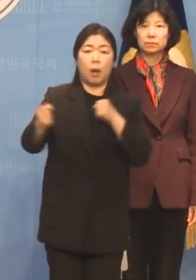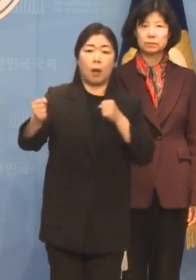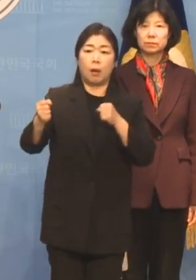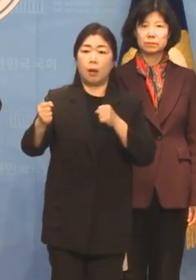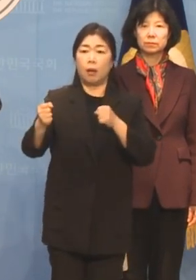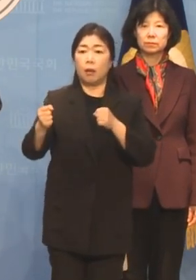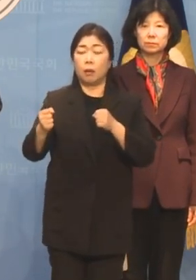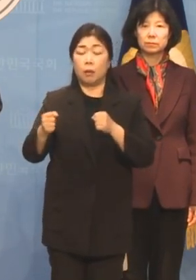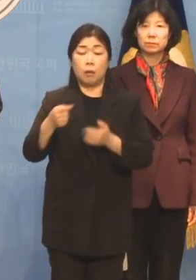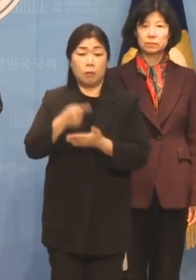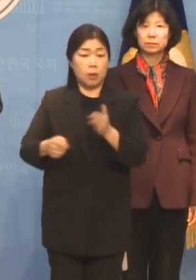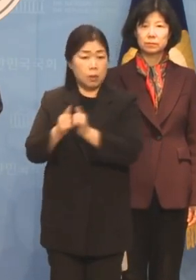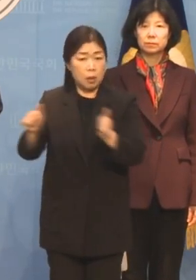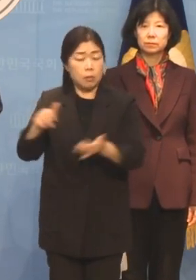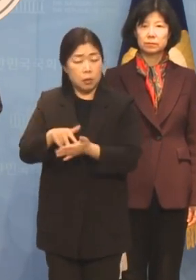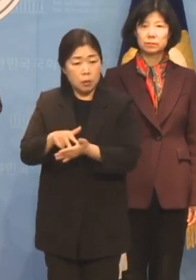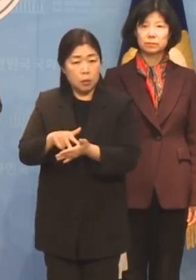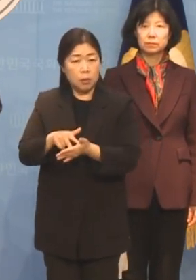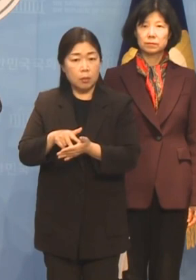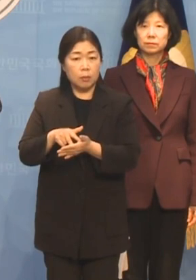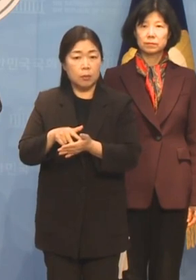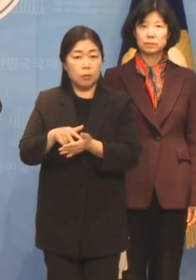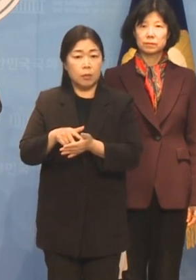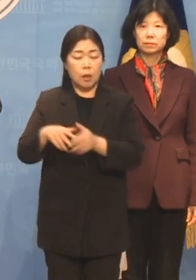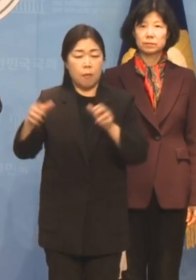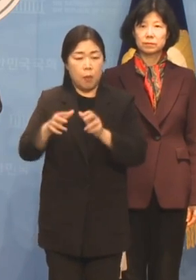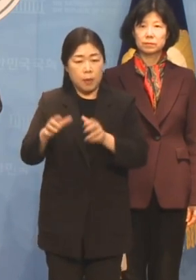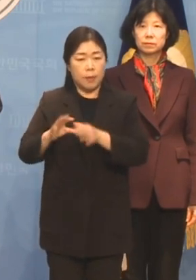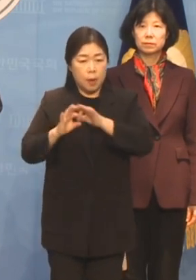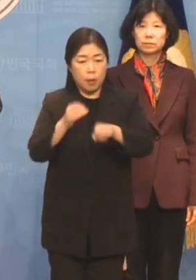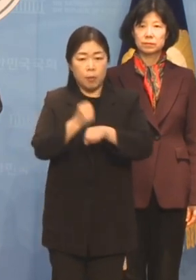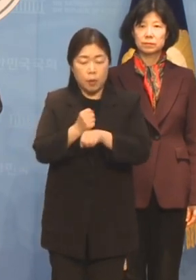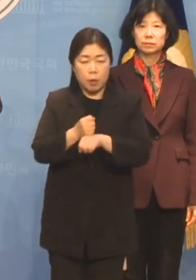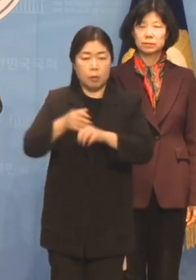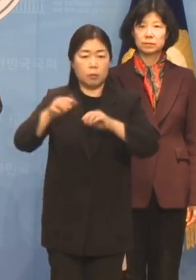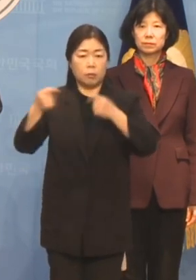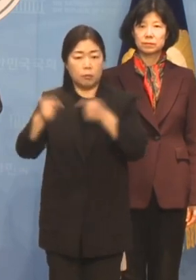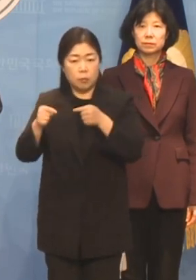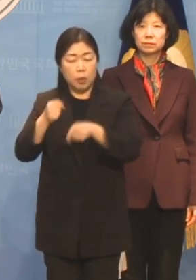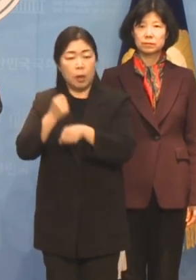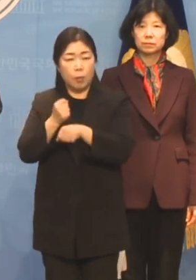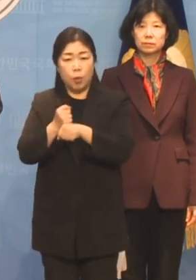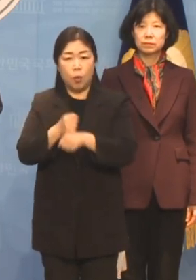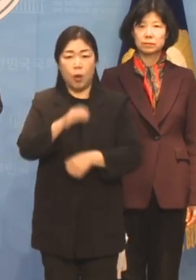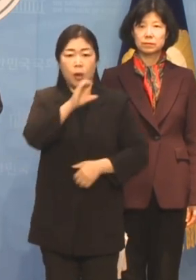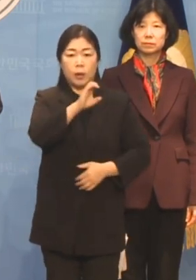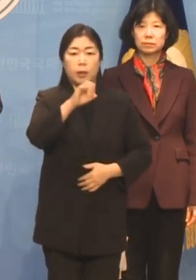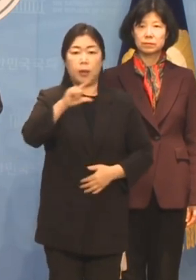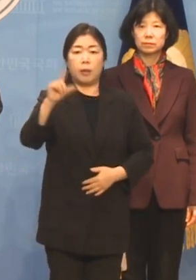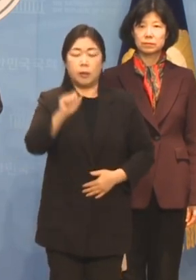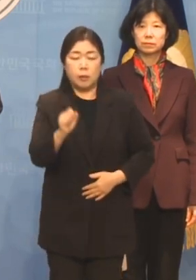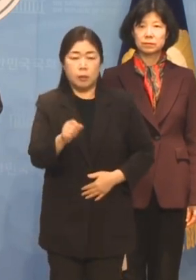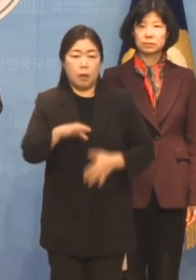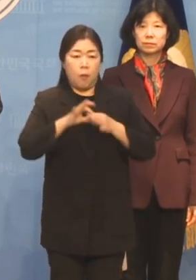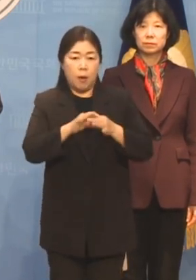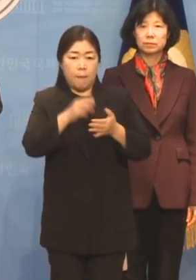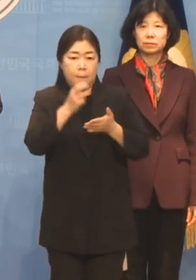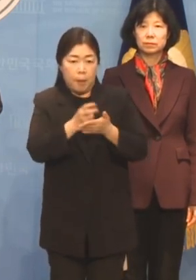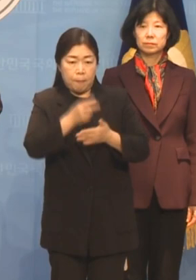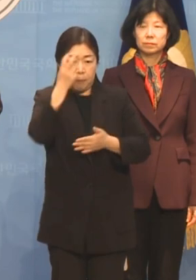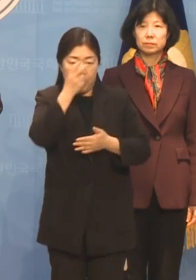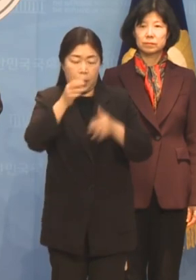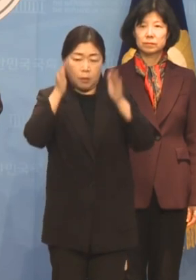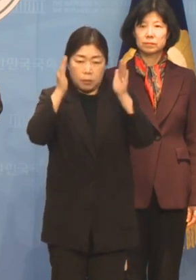저희 피해자들은 반복적으로 모임을 진행하며 ELS 상품에 대해 학습하고 관련 법들을